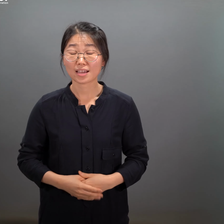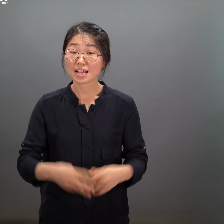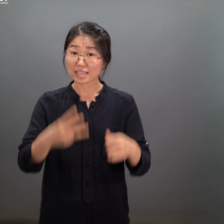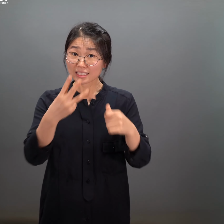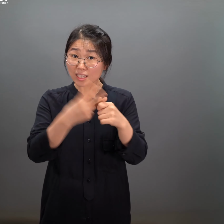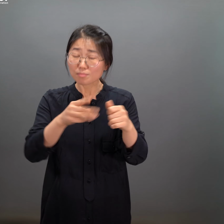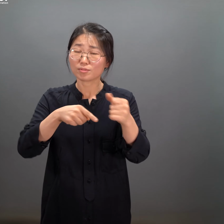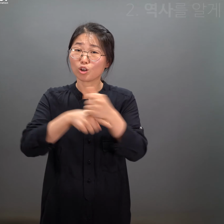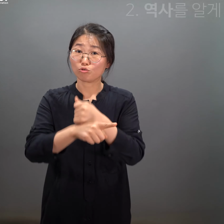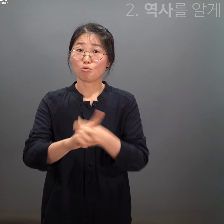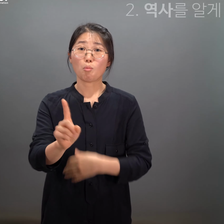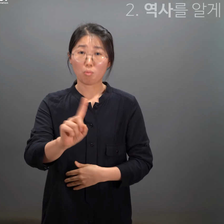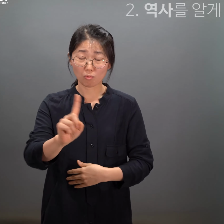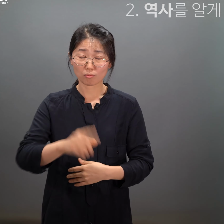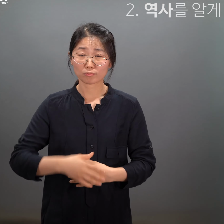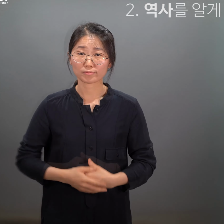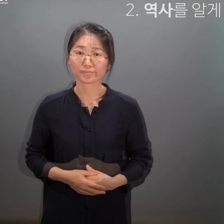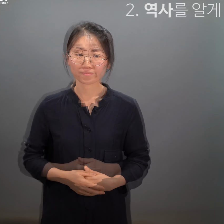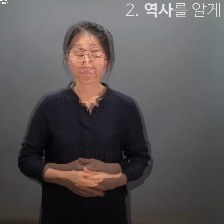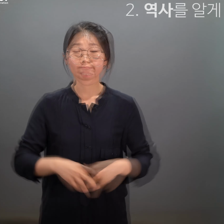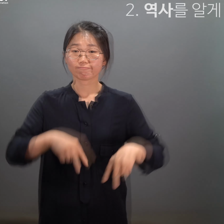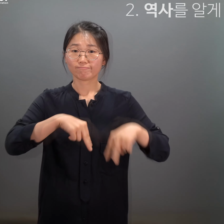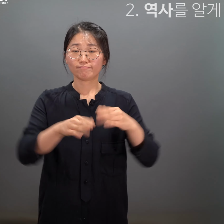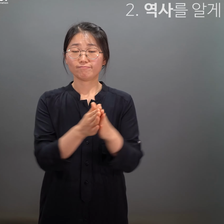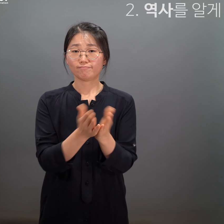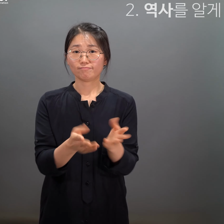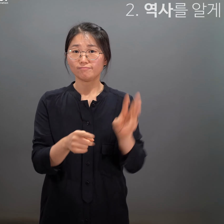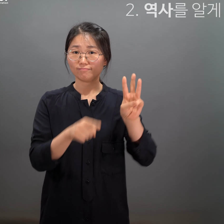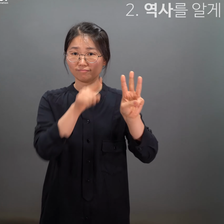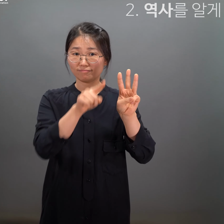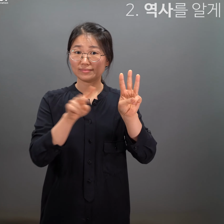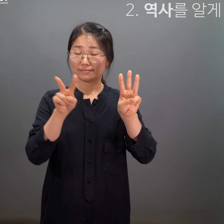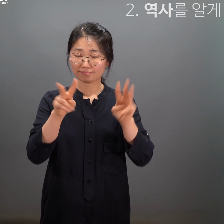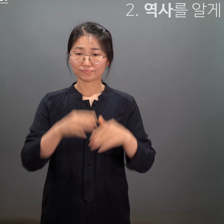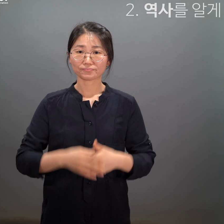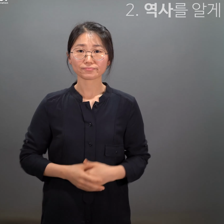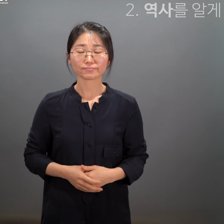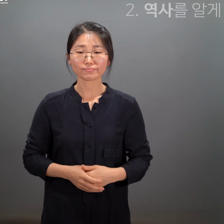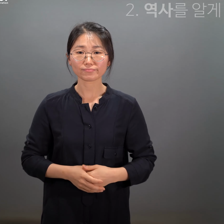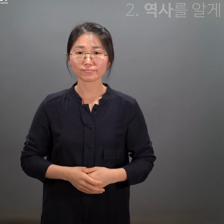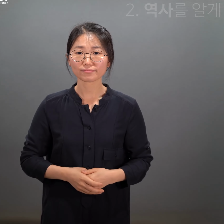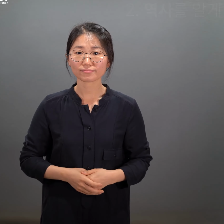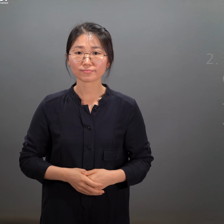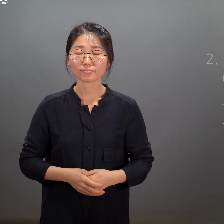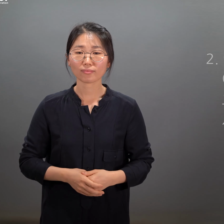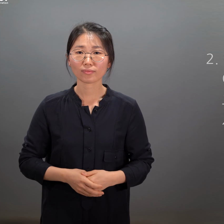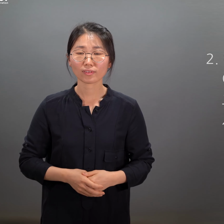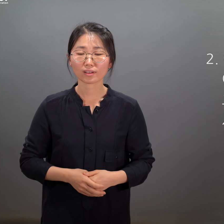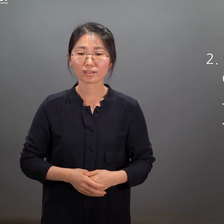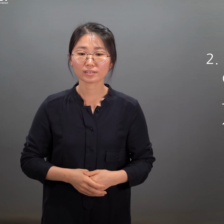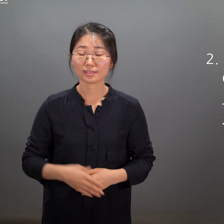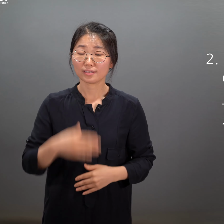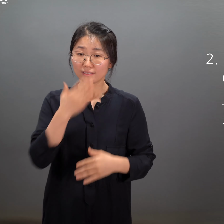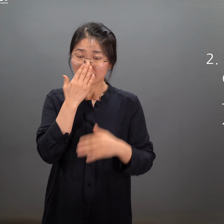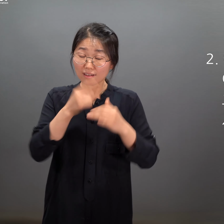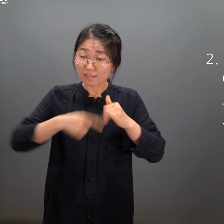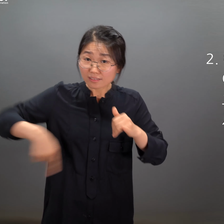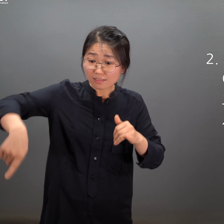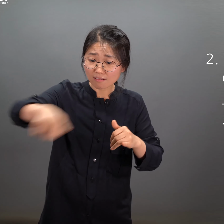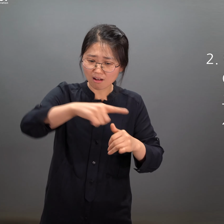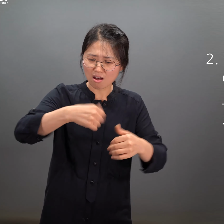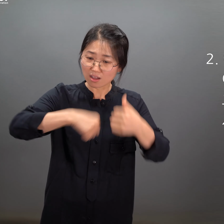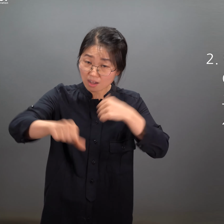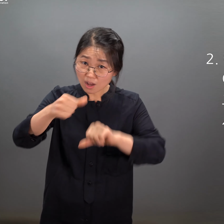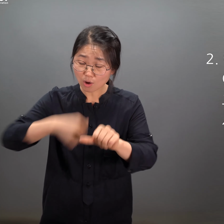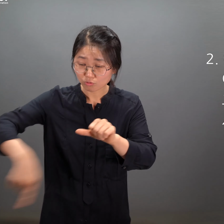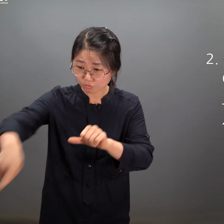무엇일까요? 우리 사사기 3장 2절의 말씀 이렇게 기록되어 있습니다. 이스라엘 자손의 세대 중에